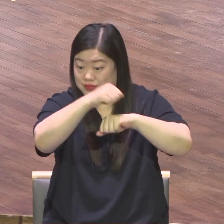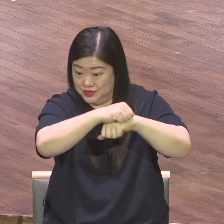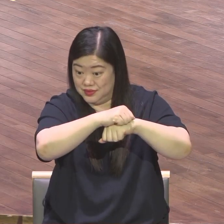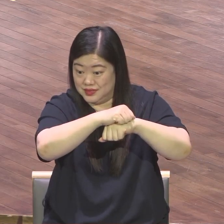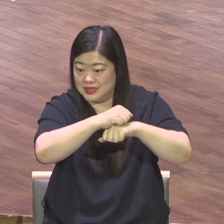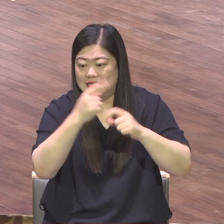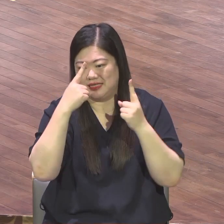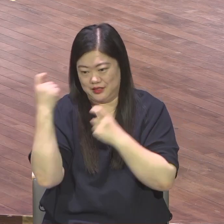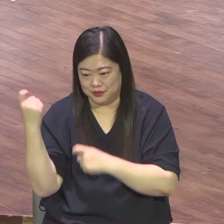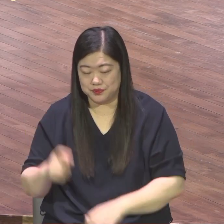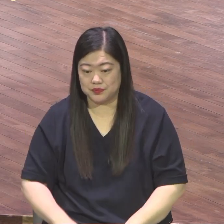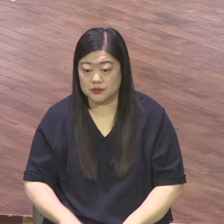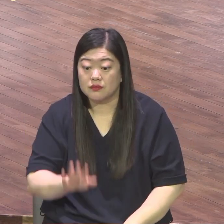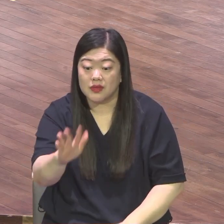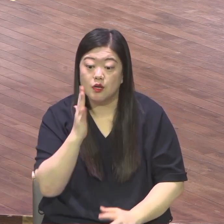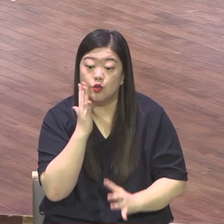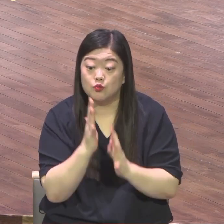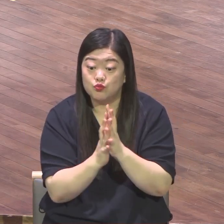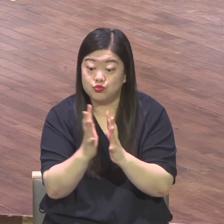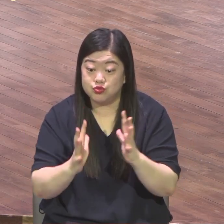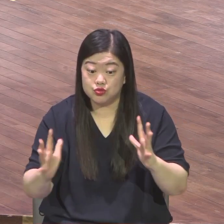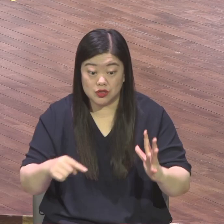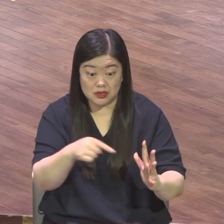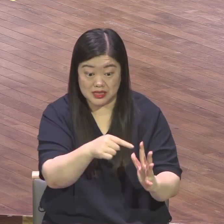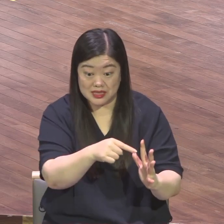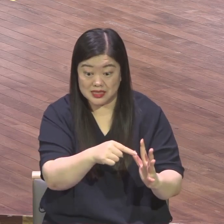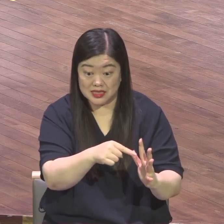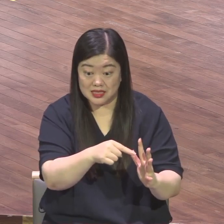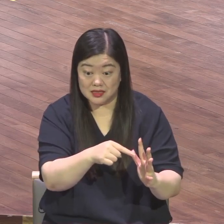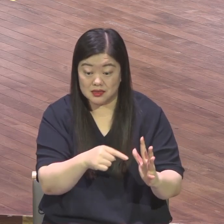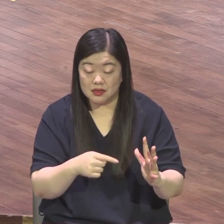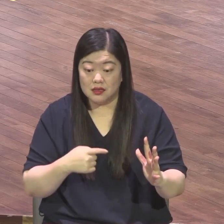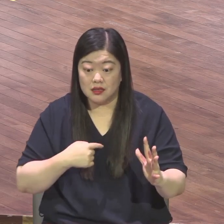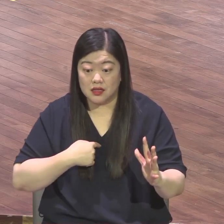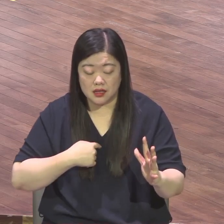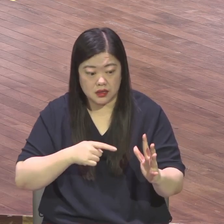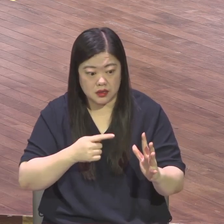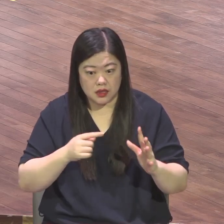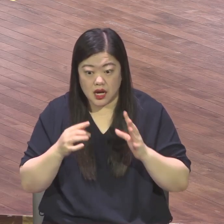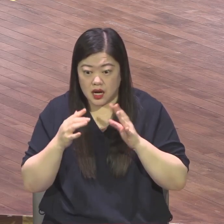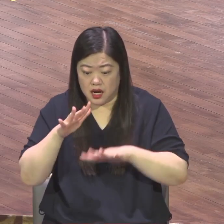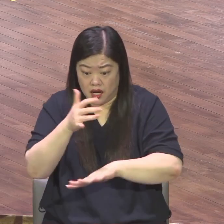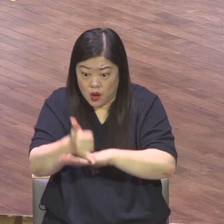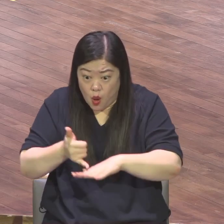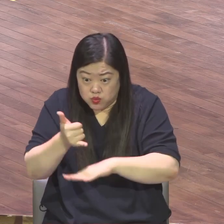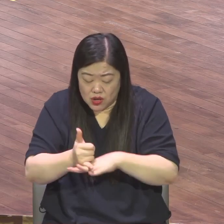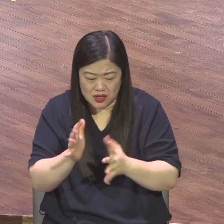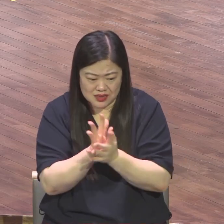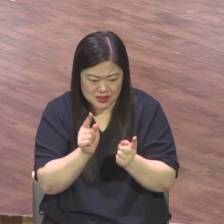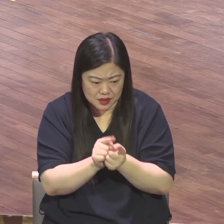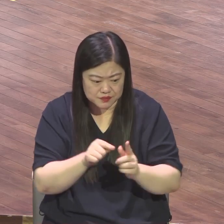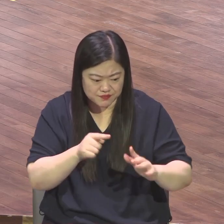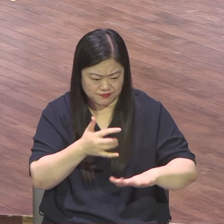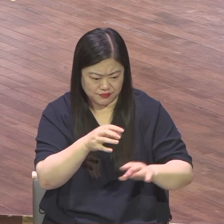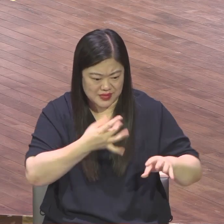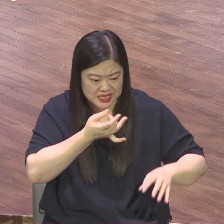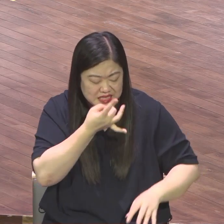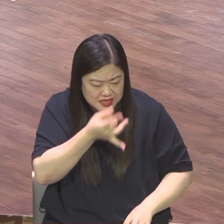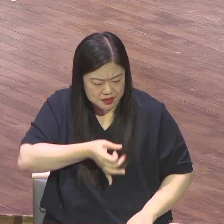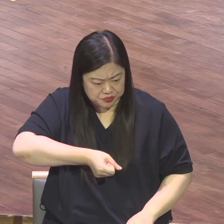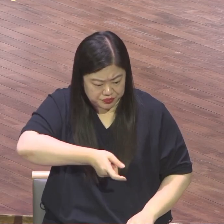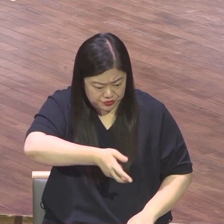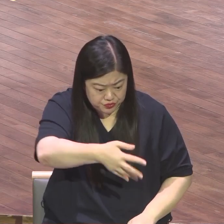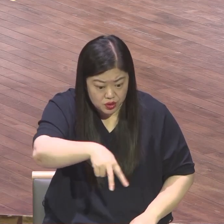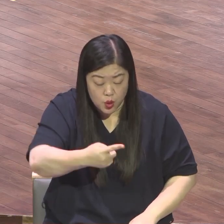공기도 바람도 주고 그래 해야 돼요. 안 그러고 농부가 열심히 심어본들 햇빛 안 주면 끝. 비